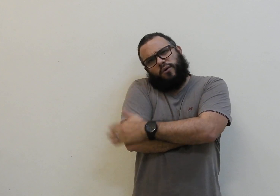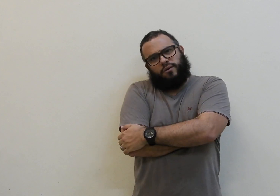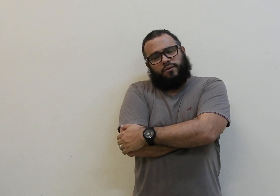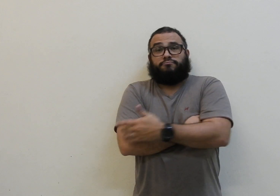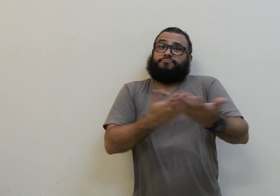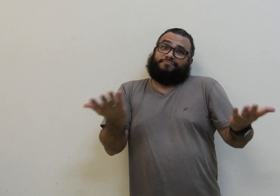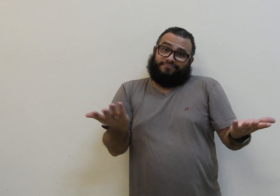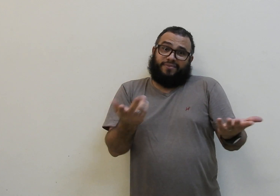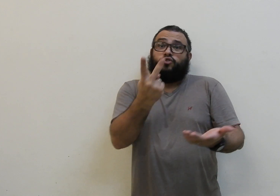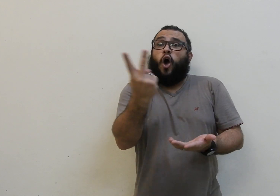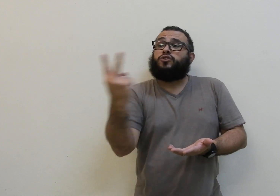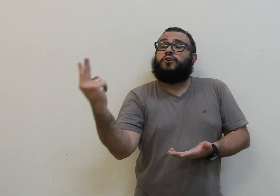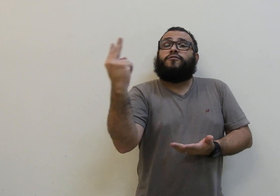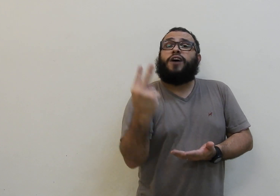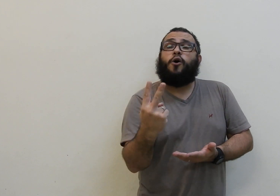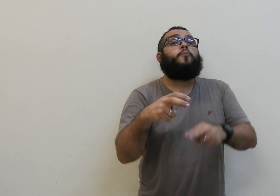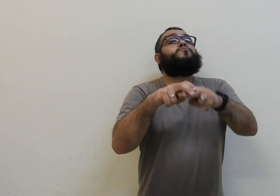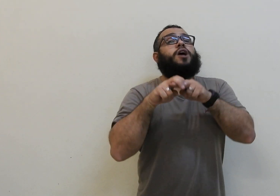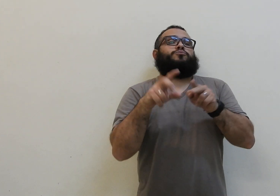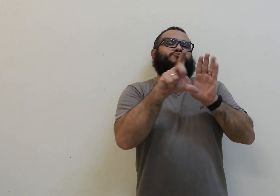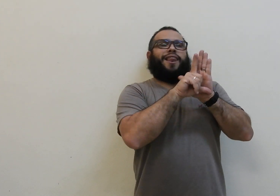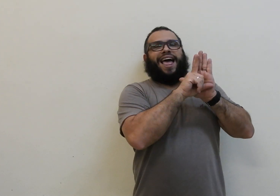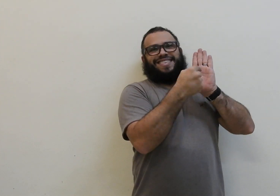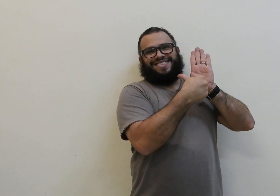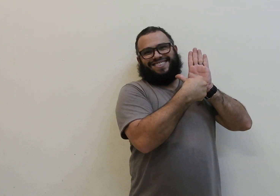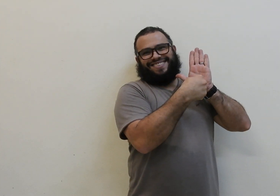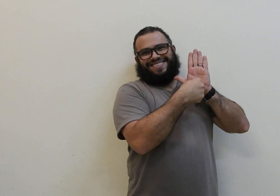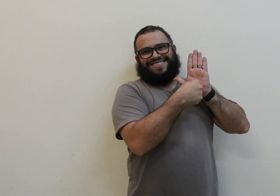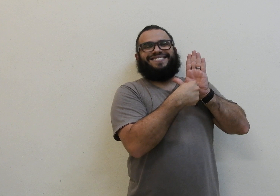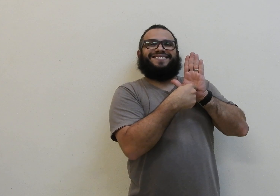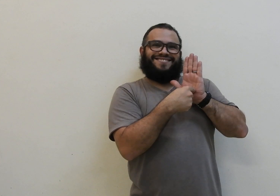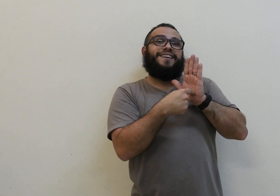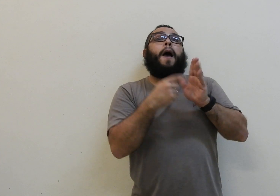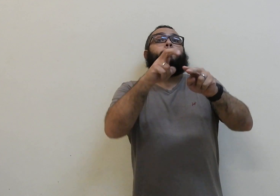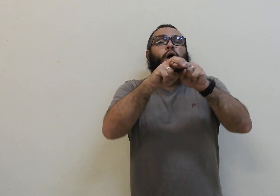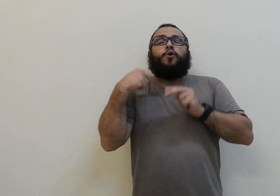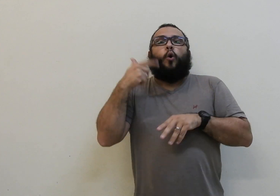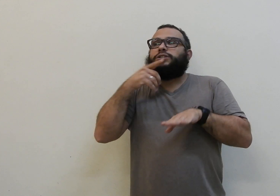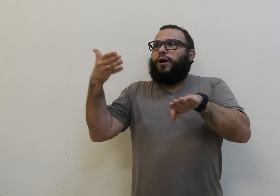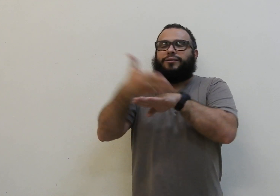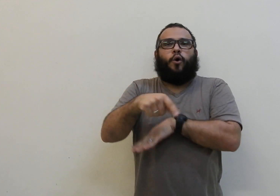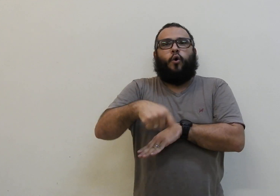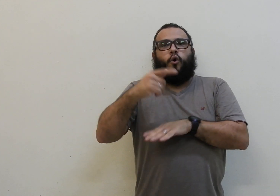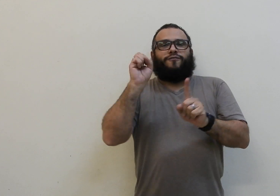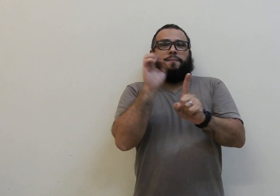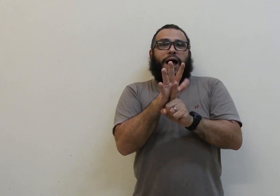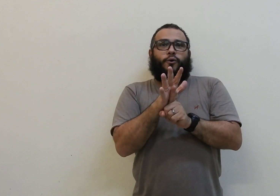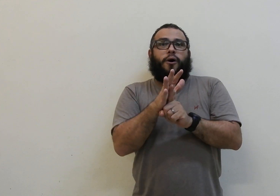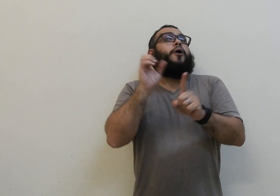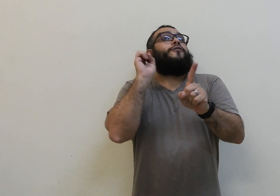tivéssemos intérprete hoje, como é que vocês estariam me entendendo? Como é que vocês estariam tendo acesso ao conteúdo da disciplina? Né?